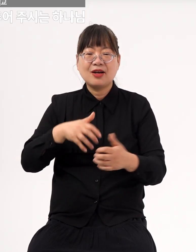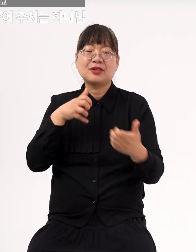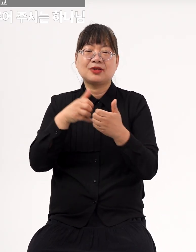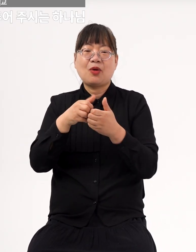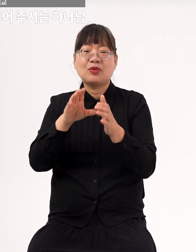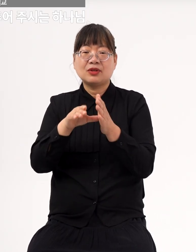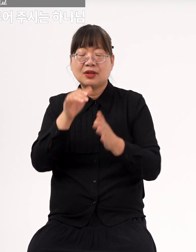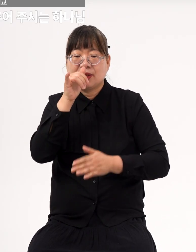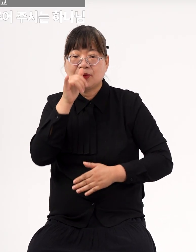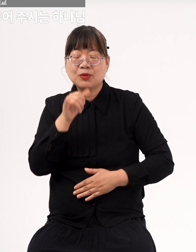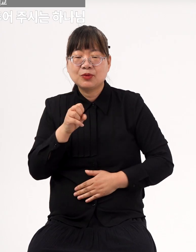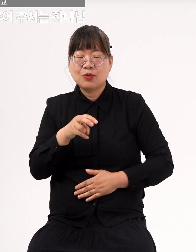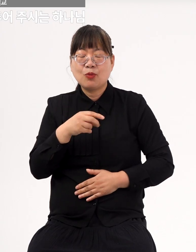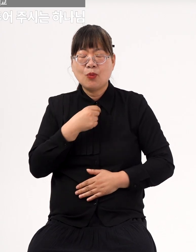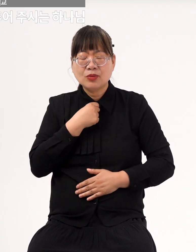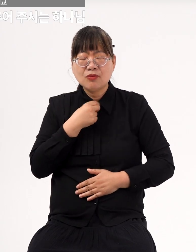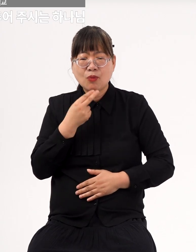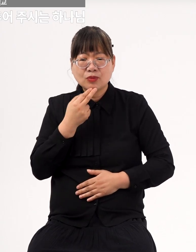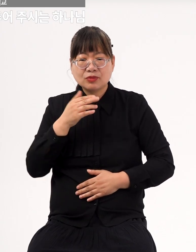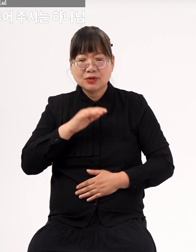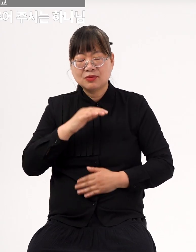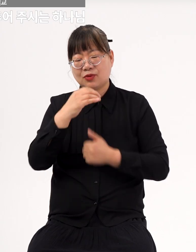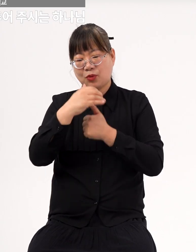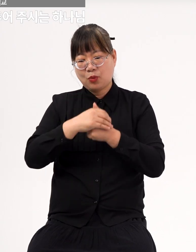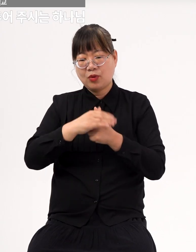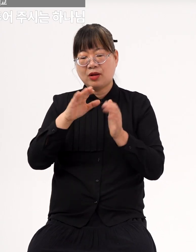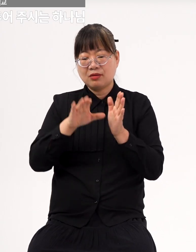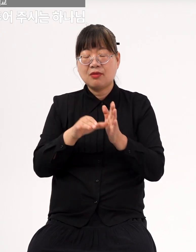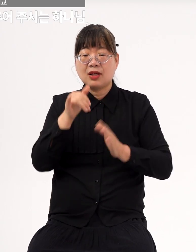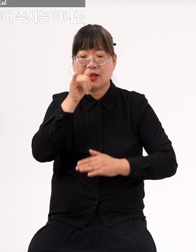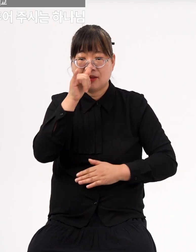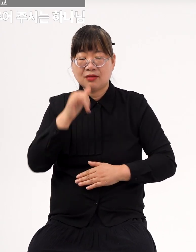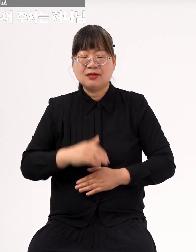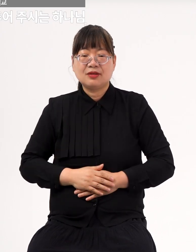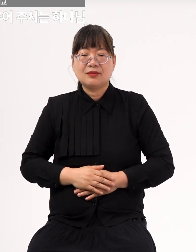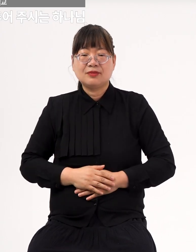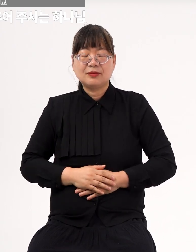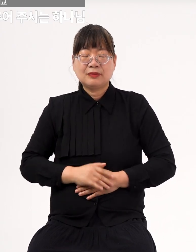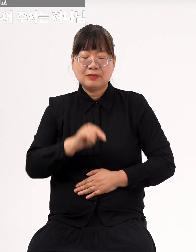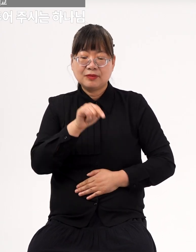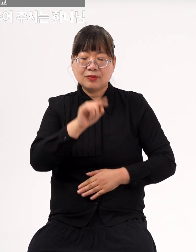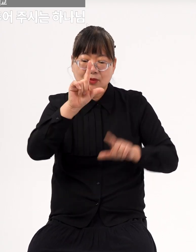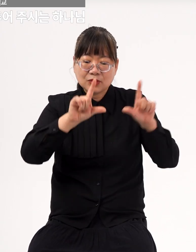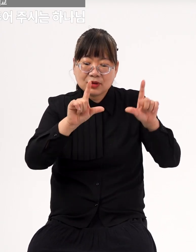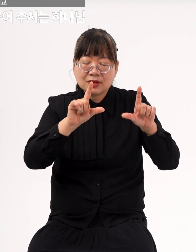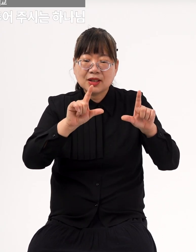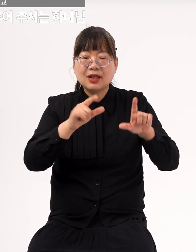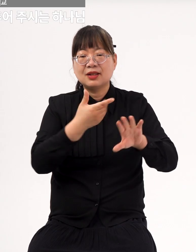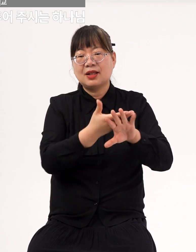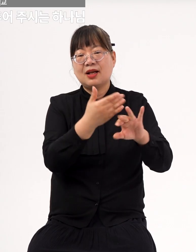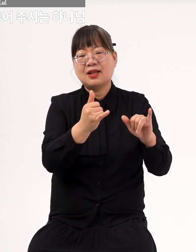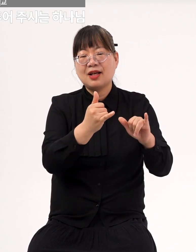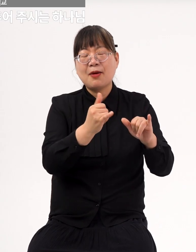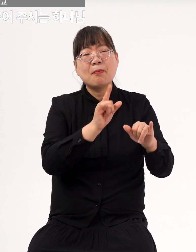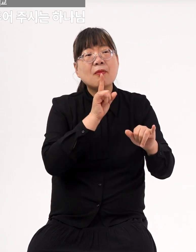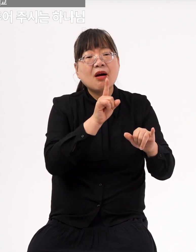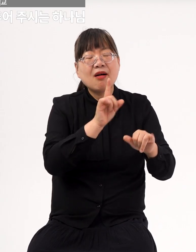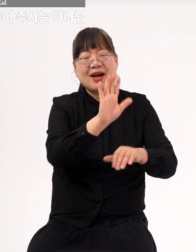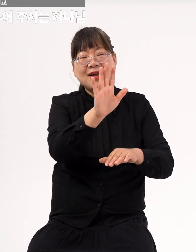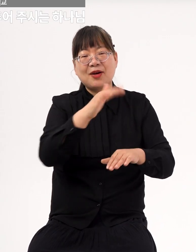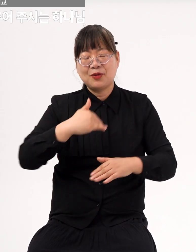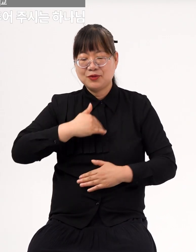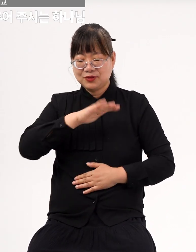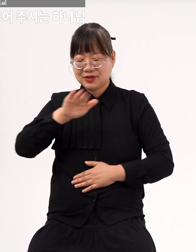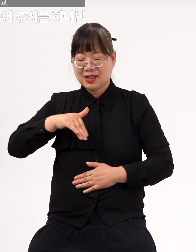원치 않았던 역할을 맡아야 될 때도 있고. 근데 이것이 사실은 남의 얘기가 아니고